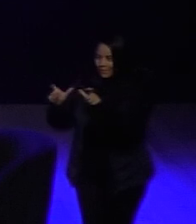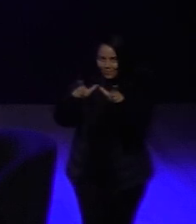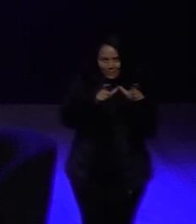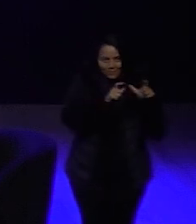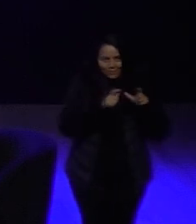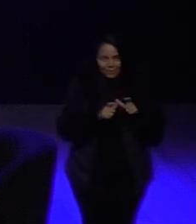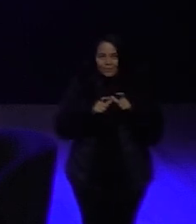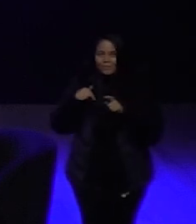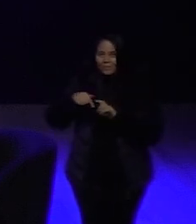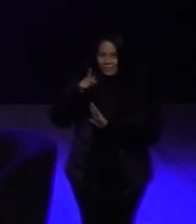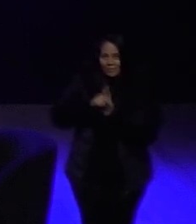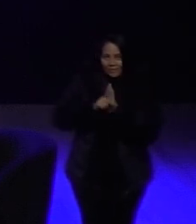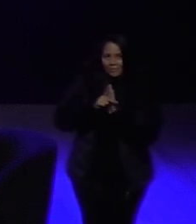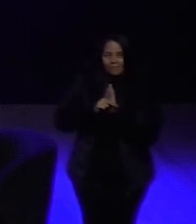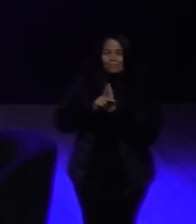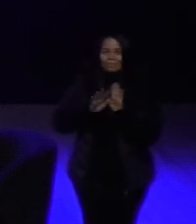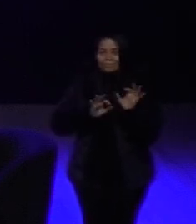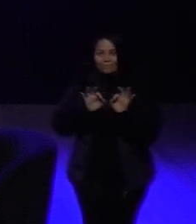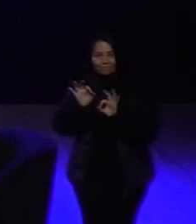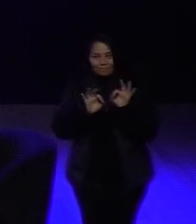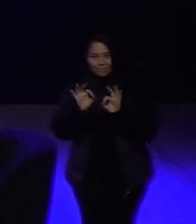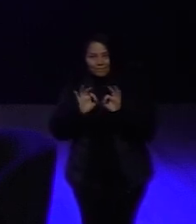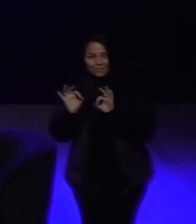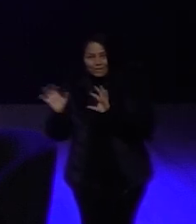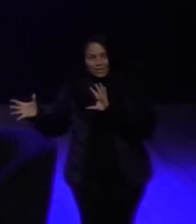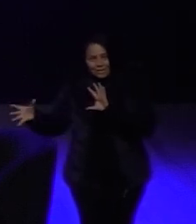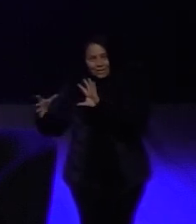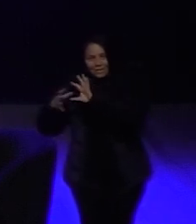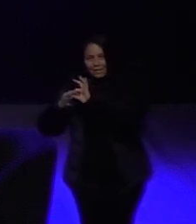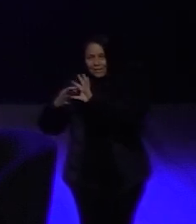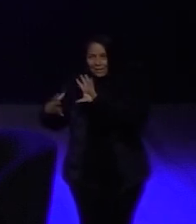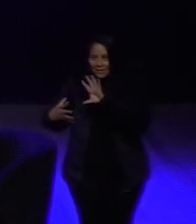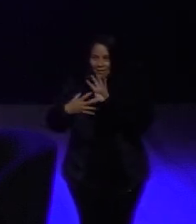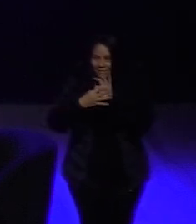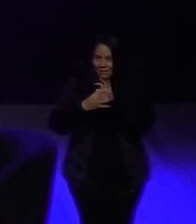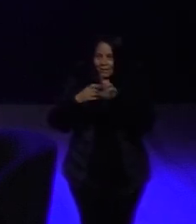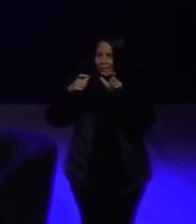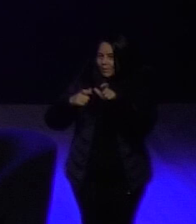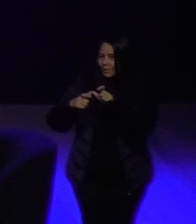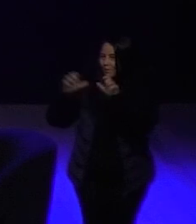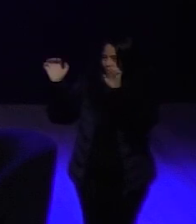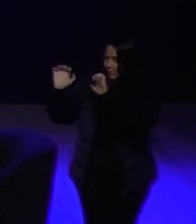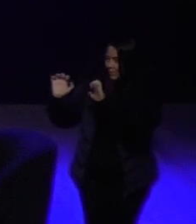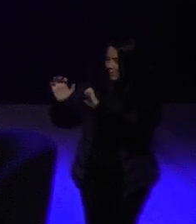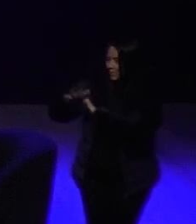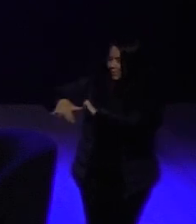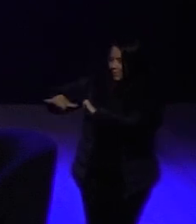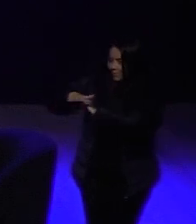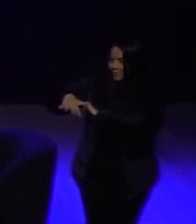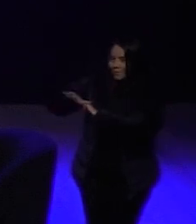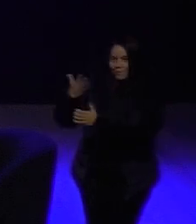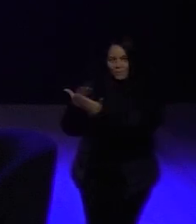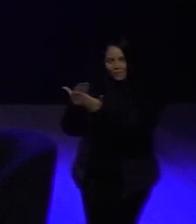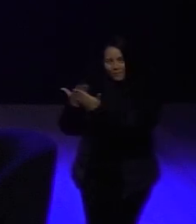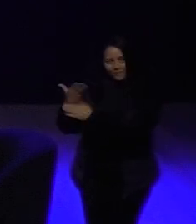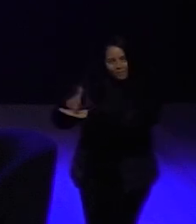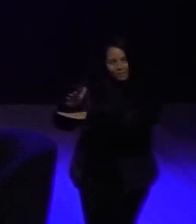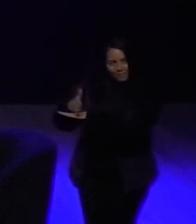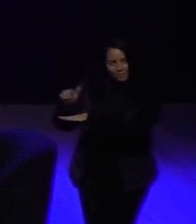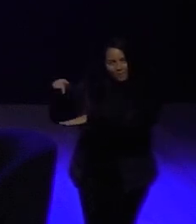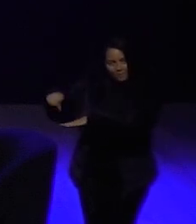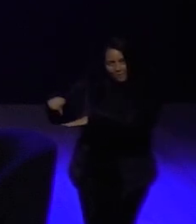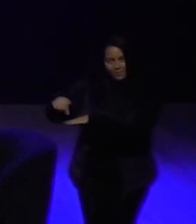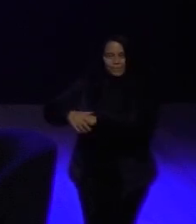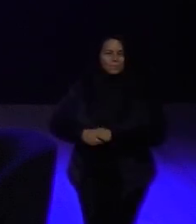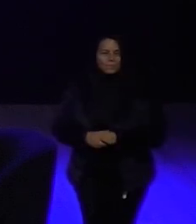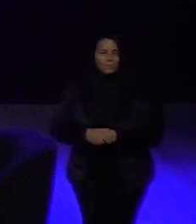esse projeto a gente teve que fazer diversas outras parcerias, né, com os espaços onde os espaços, né, onde as aulas aconteceram.